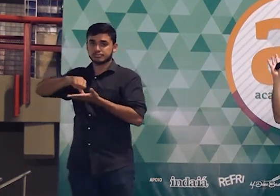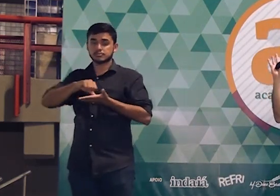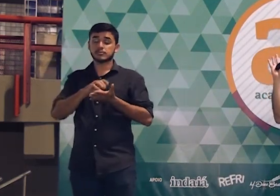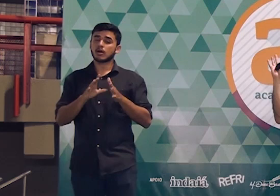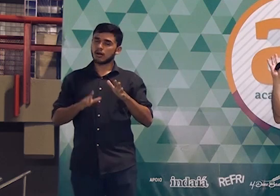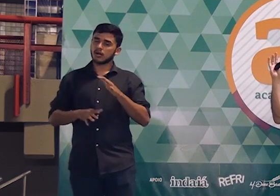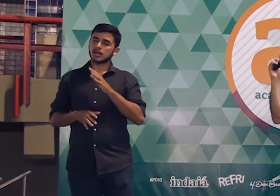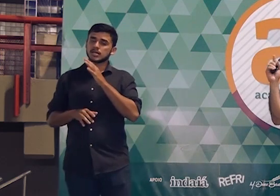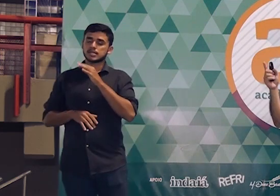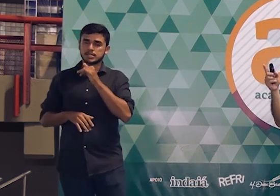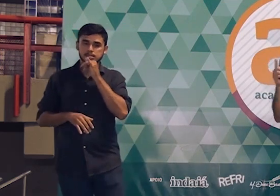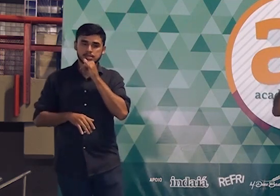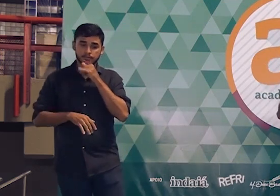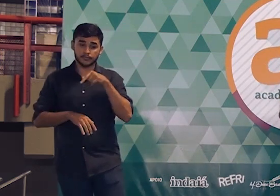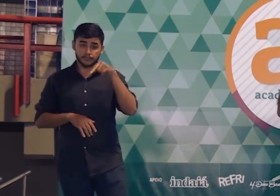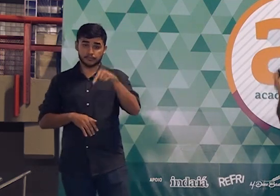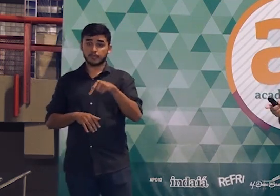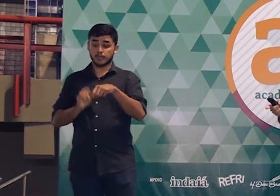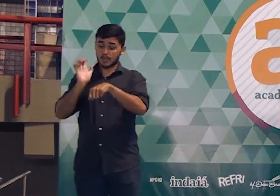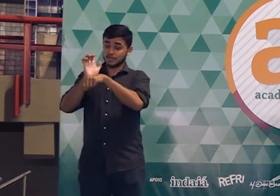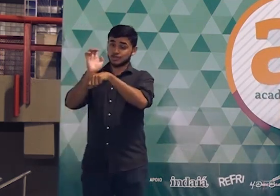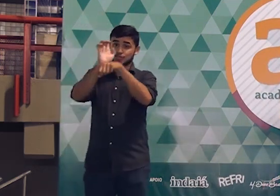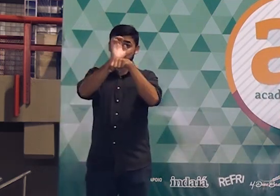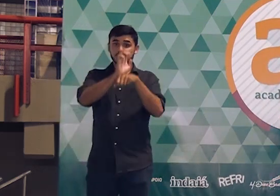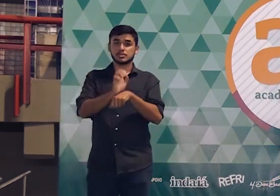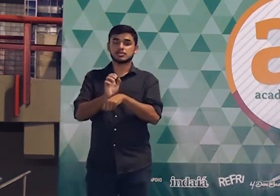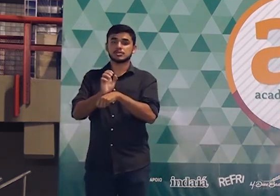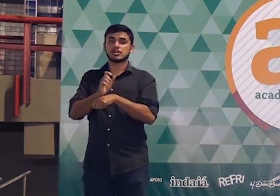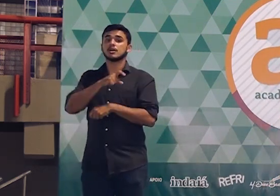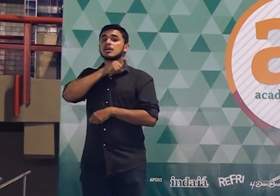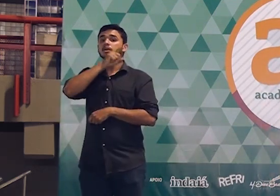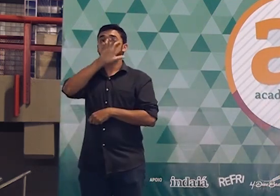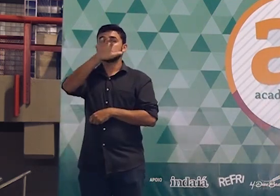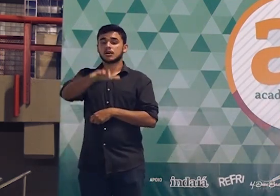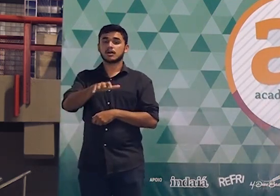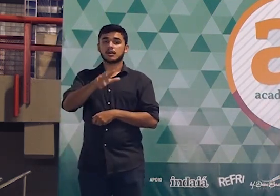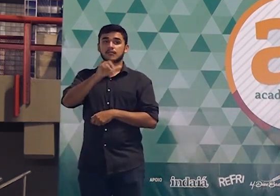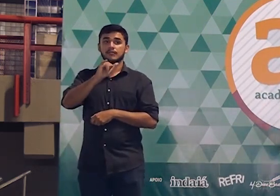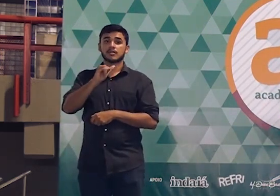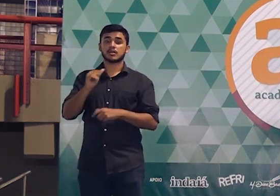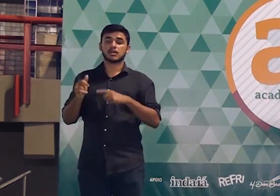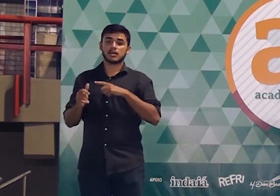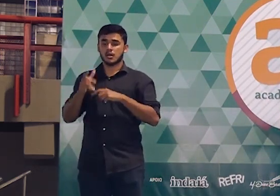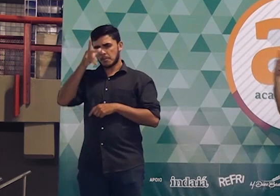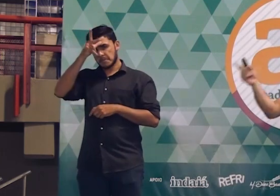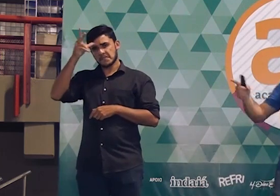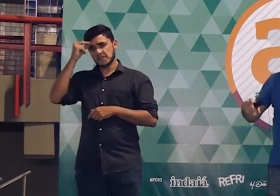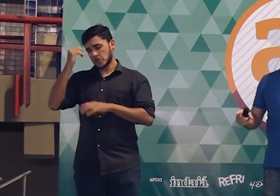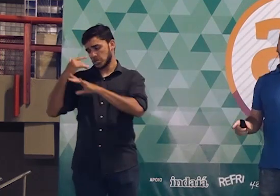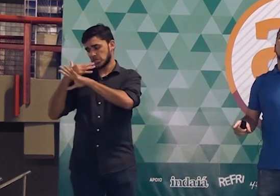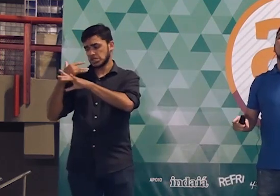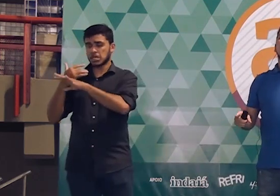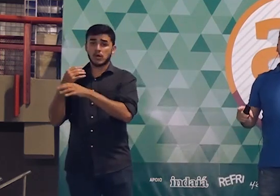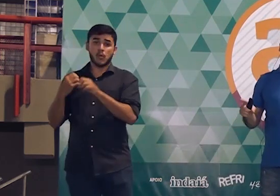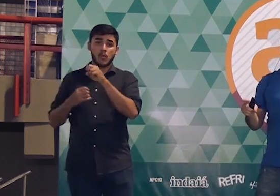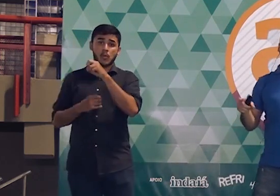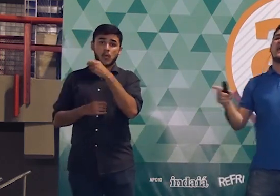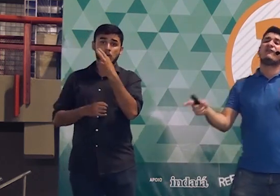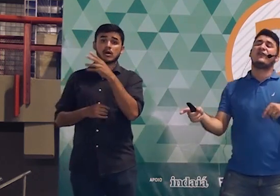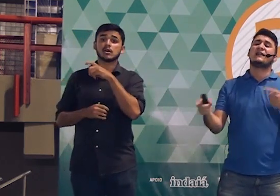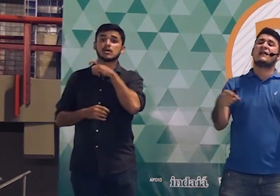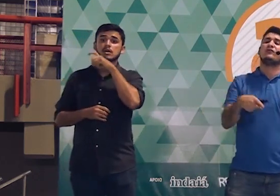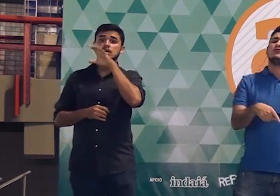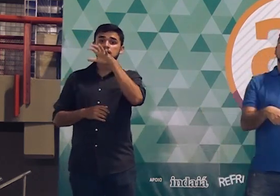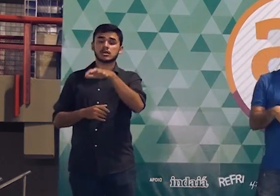concorda comigo que o Estado que dá muito incentivo fiscal, ou a prefeitura que dá muito incentivo fiscal, ela